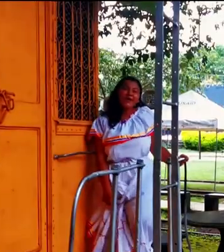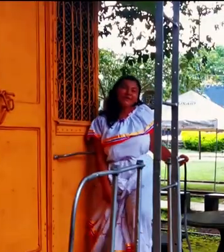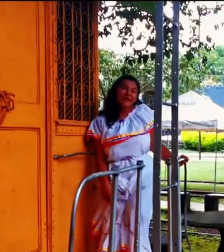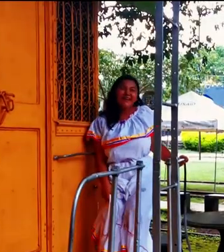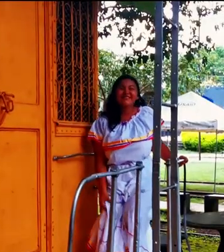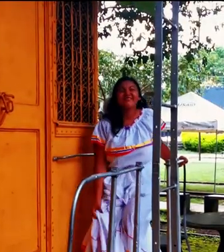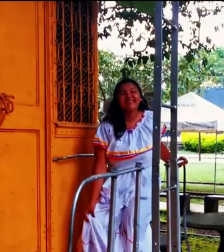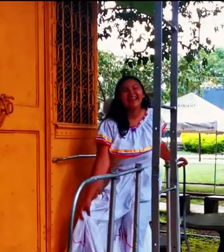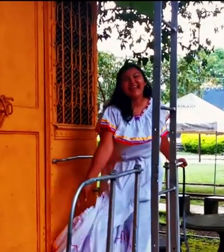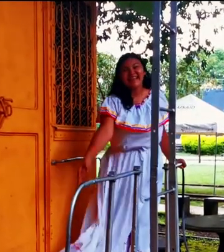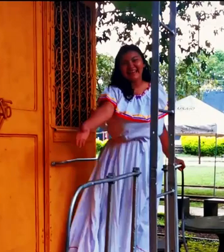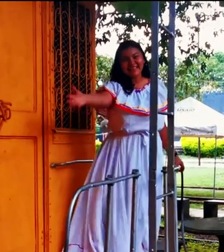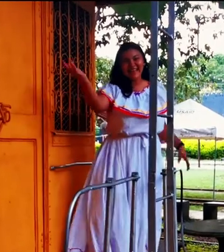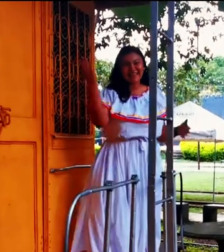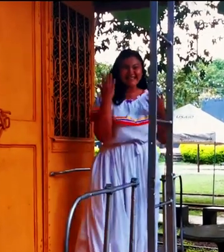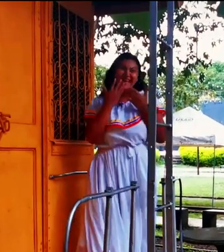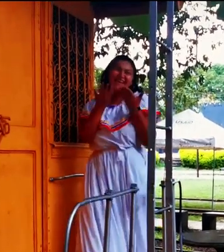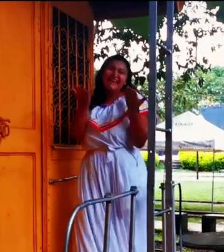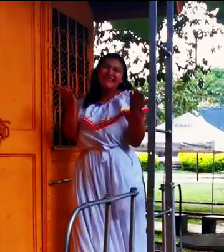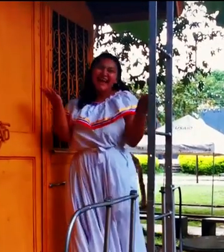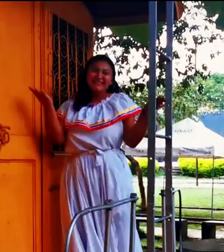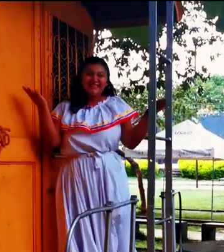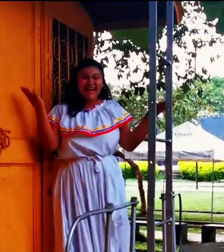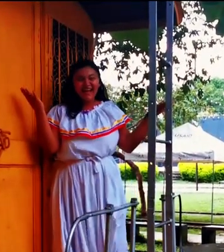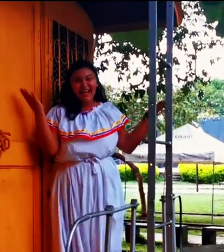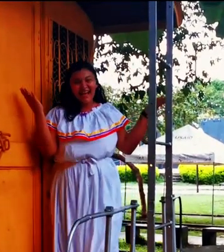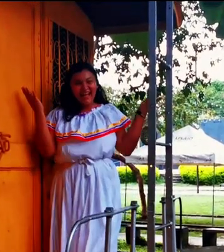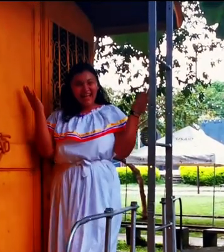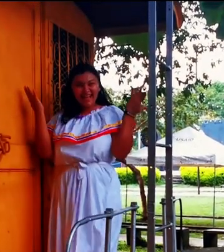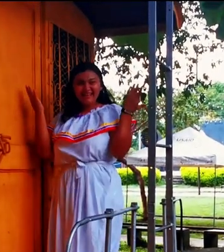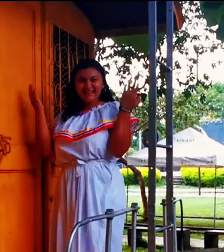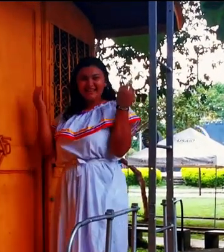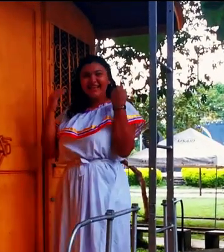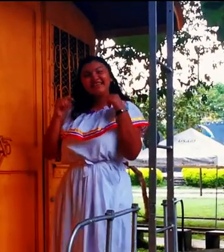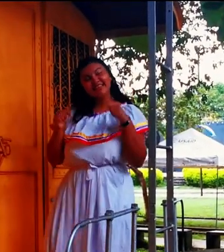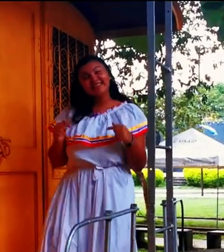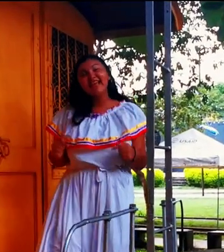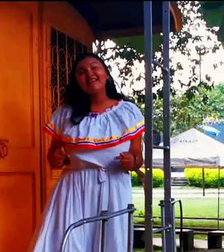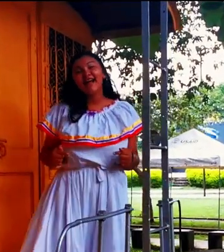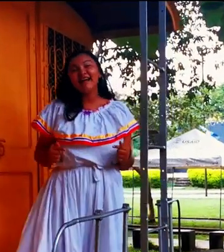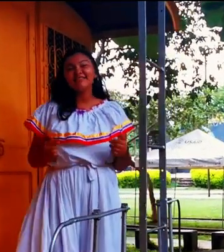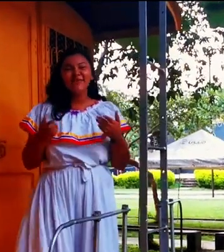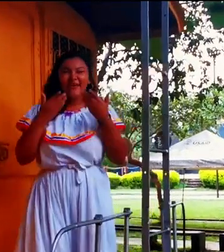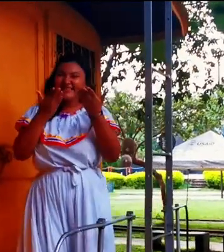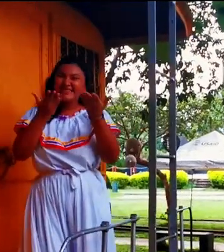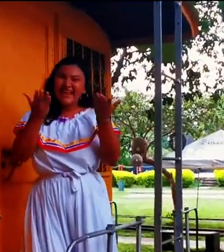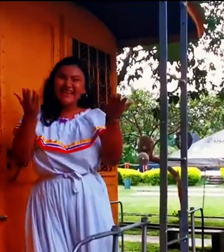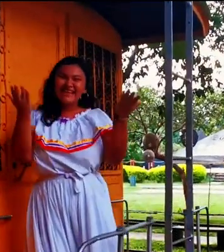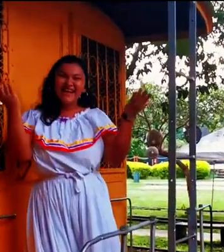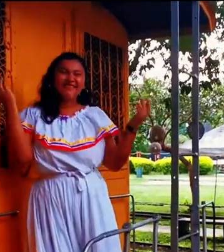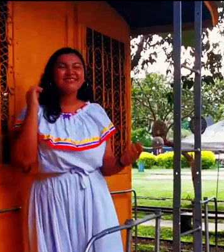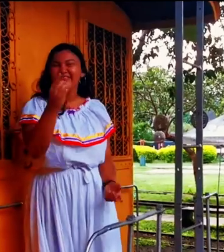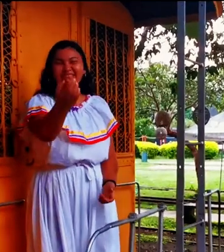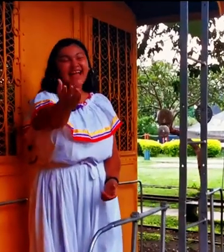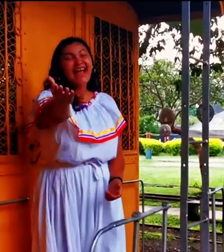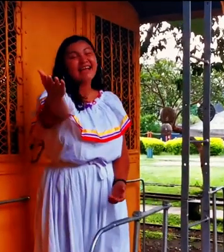Hoy vengo a traerte serenata, y ese canto es el canto de